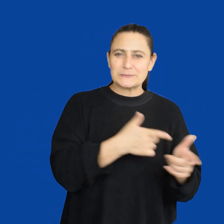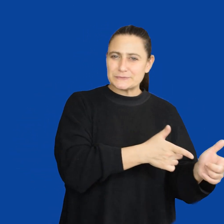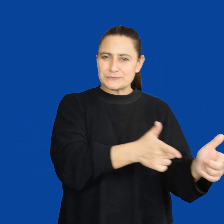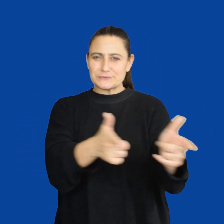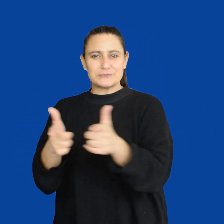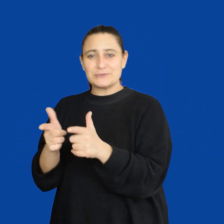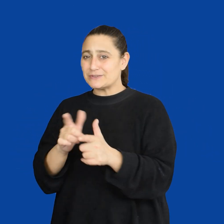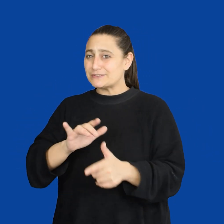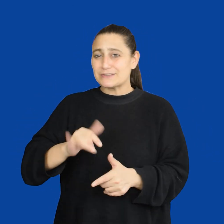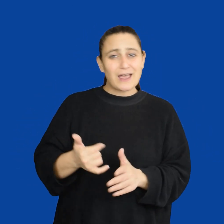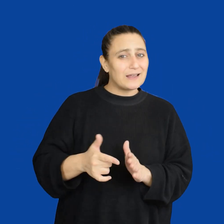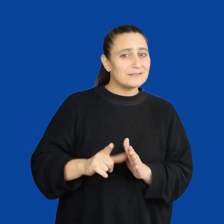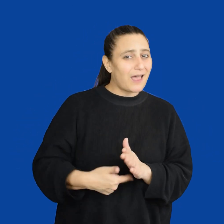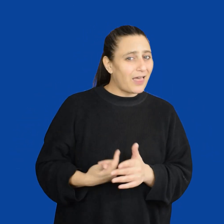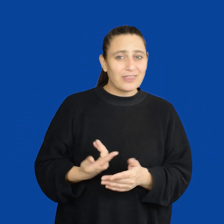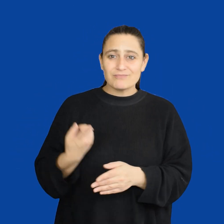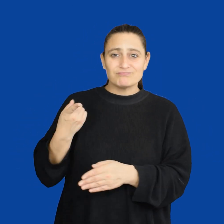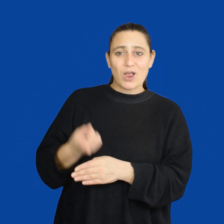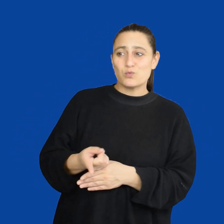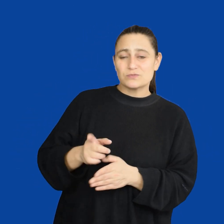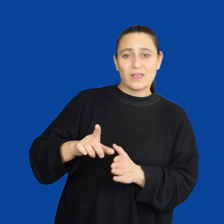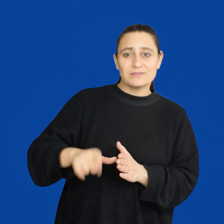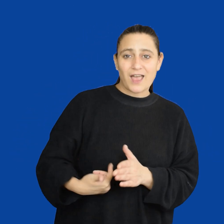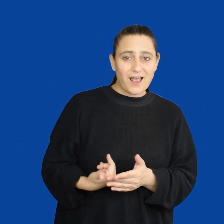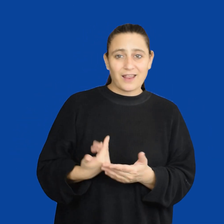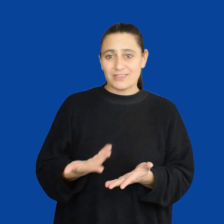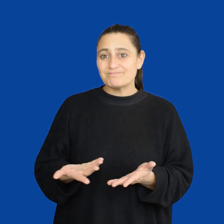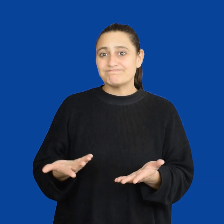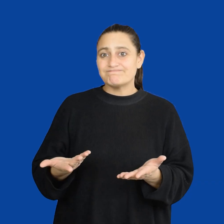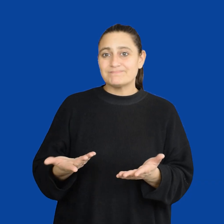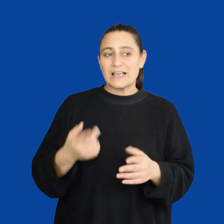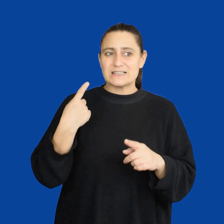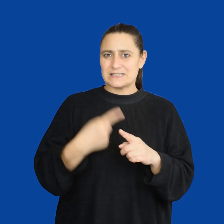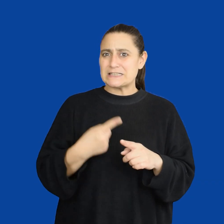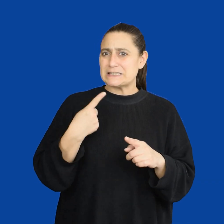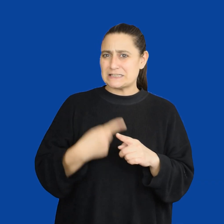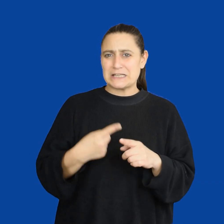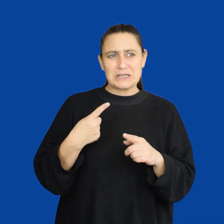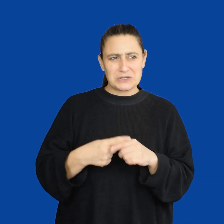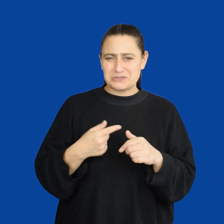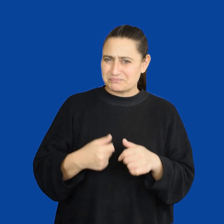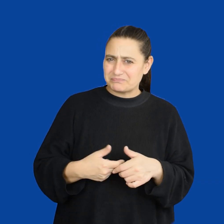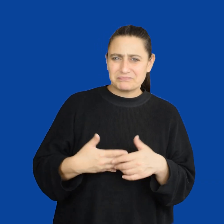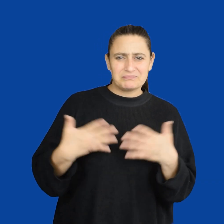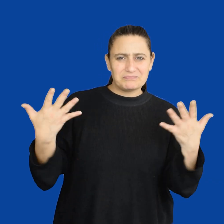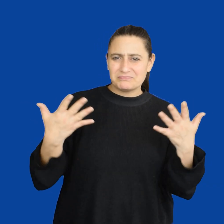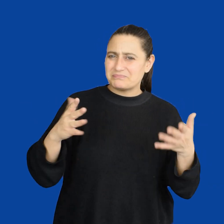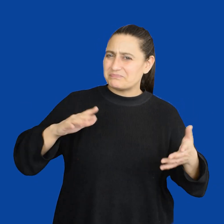14.300.000 superíndice 3 de personas ya habían sido asesinadas en crímenes genocidas en el que fue el siglo más mortífero de